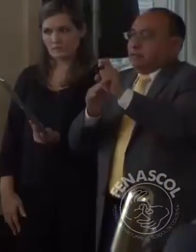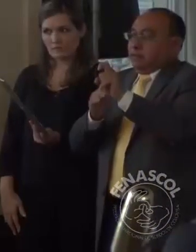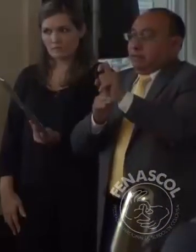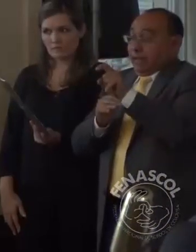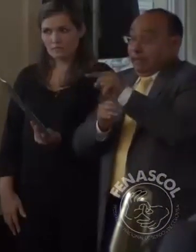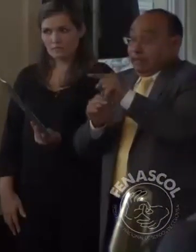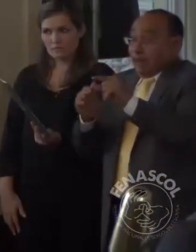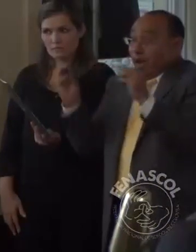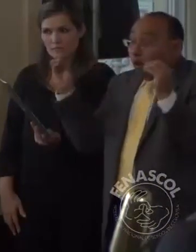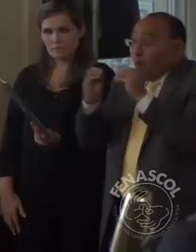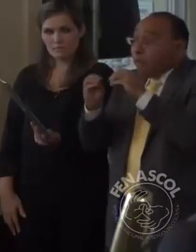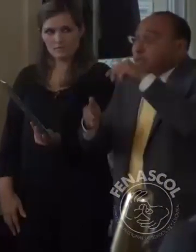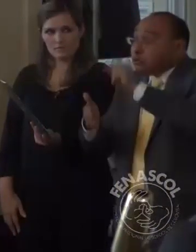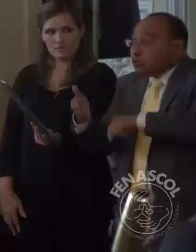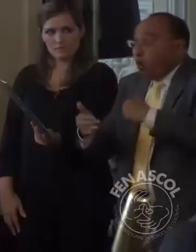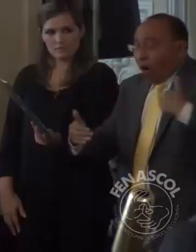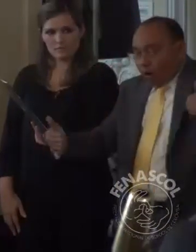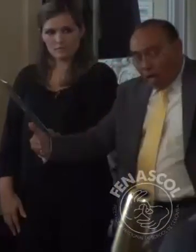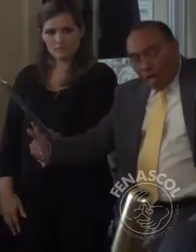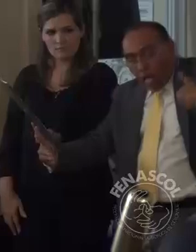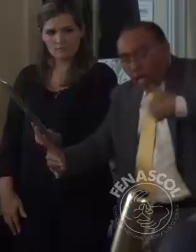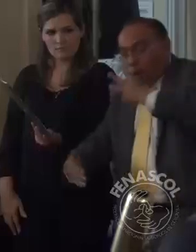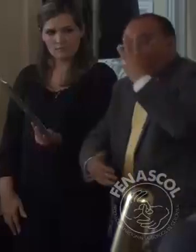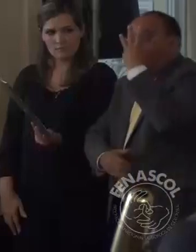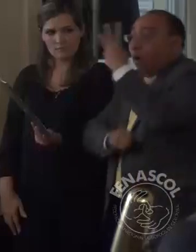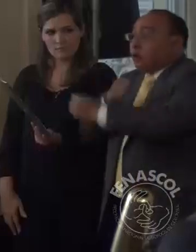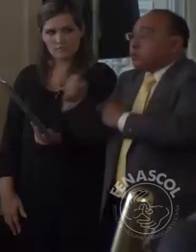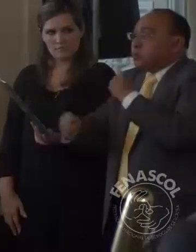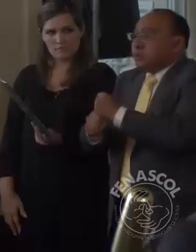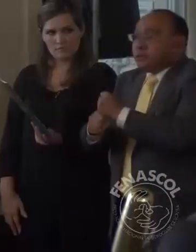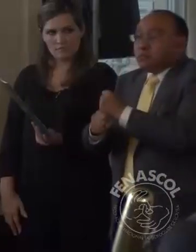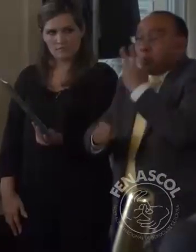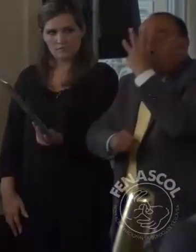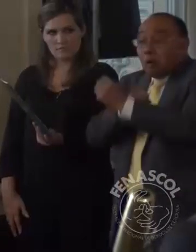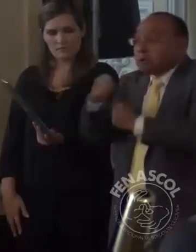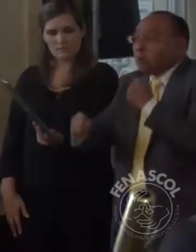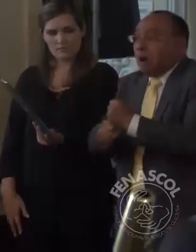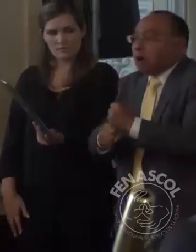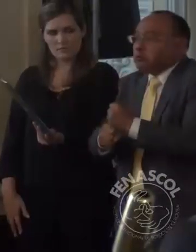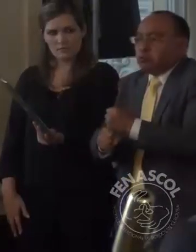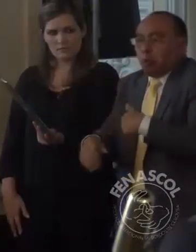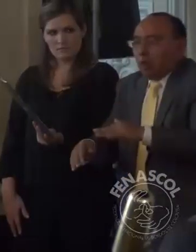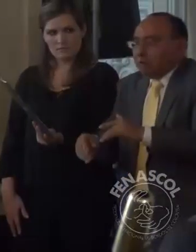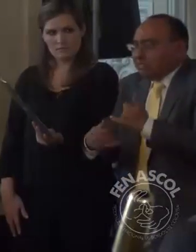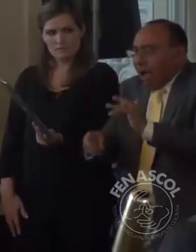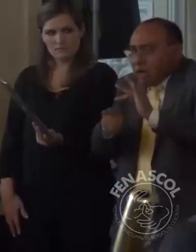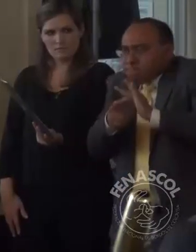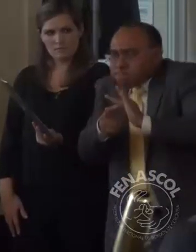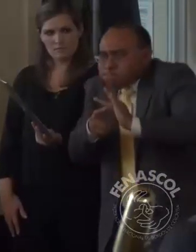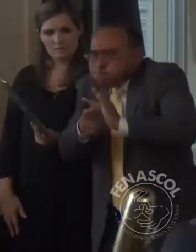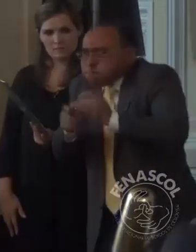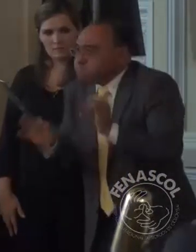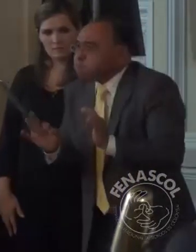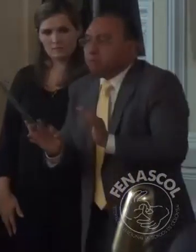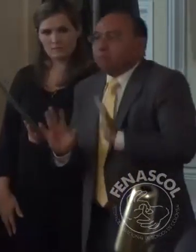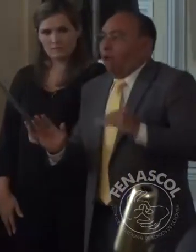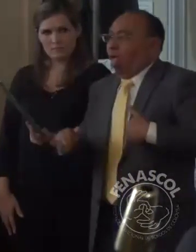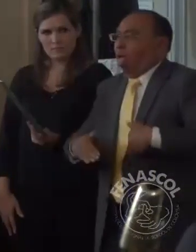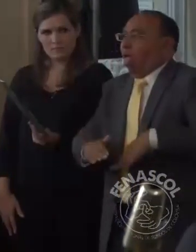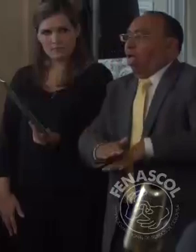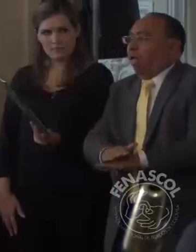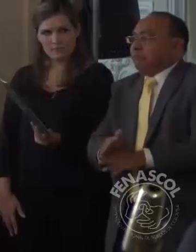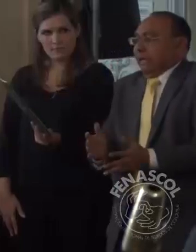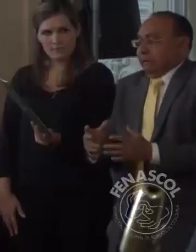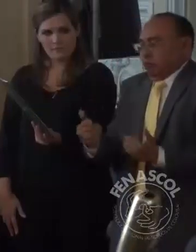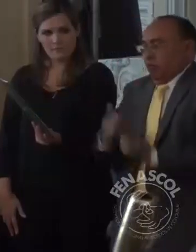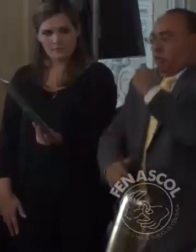de acuerdo con la Convención 1346, que durante 4 años aún no encontramos que